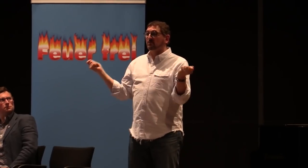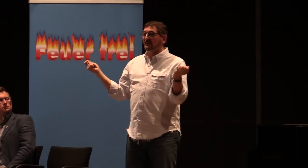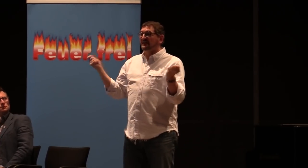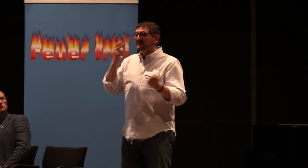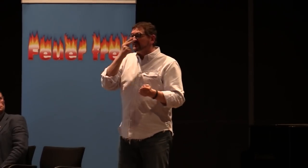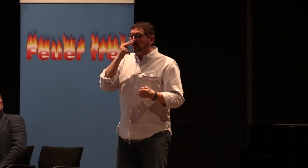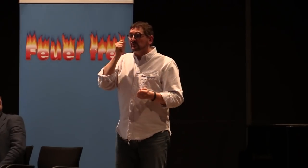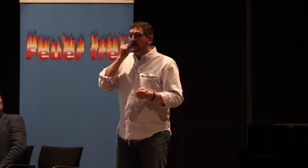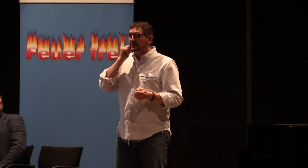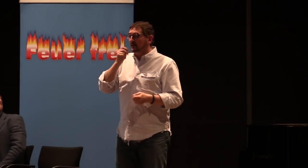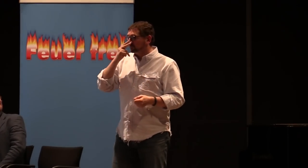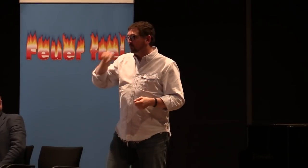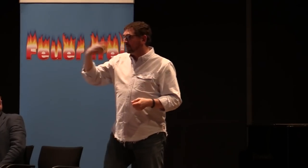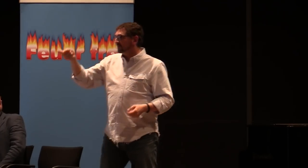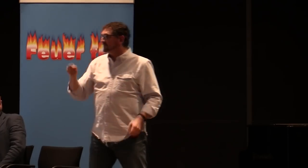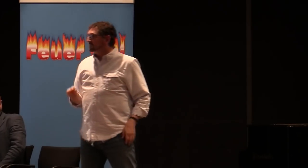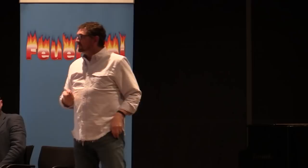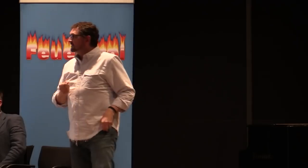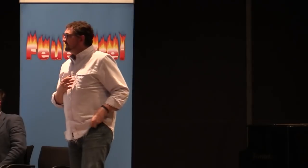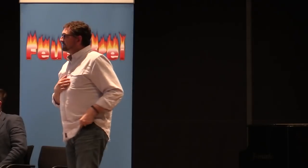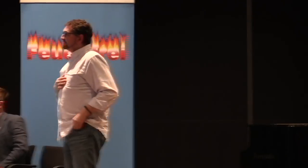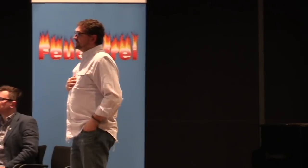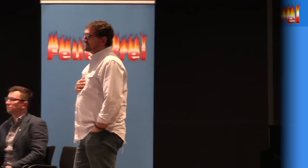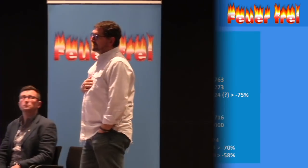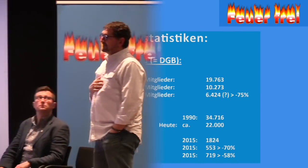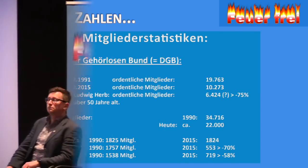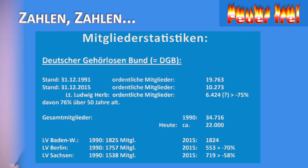wenig. Und jetzt schauen wir uns mal die Anstruktur bei den deutschen Gymnasien.